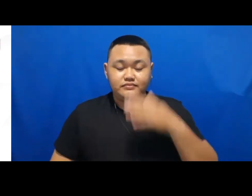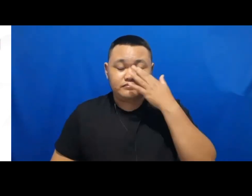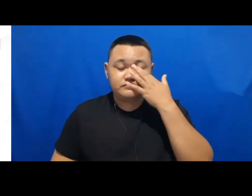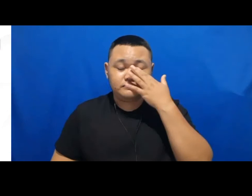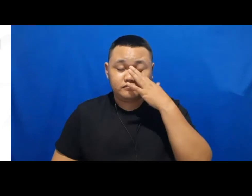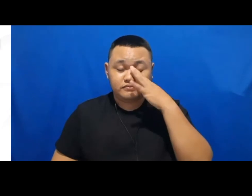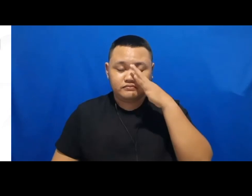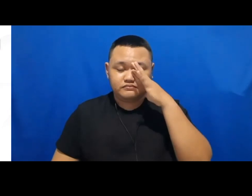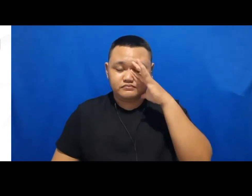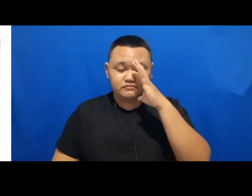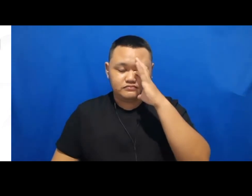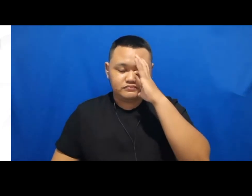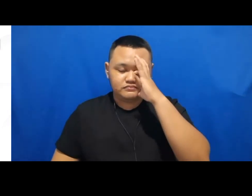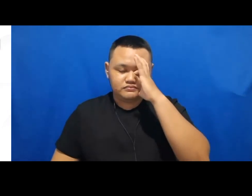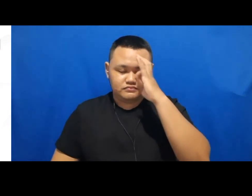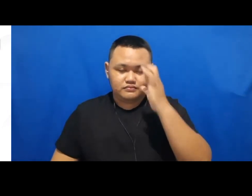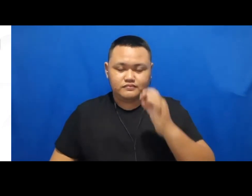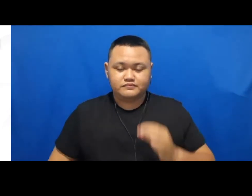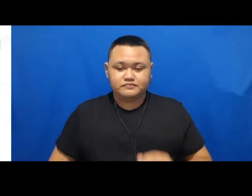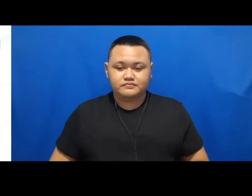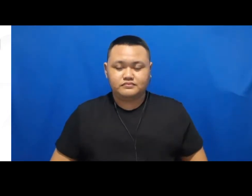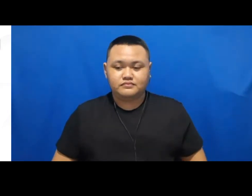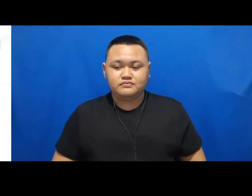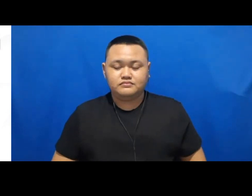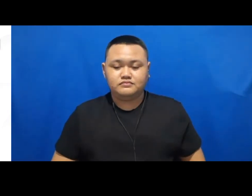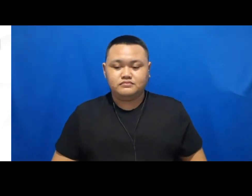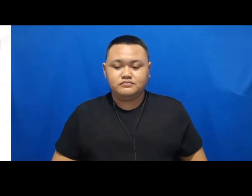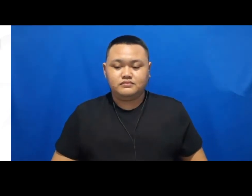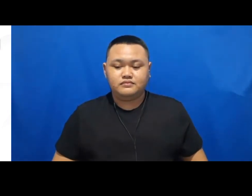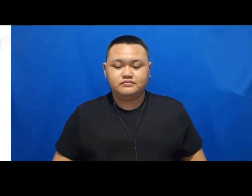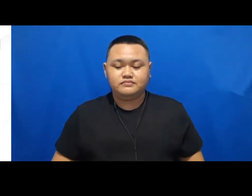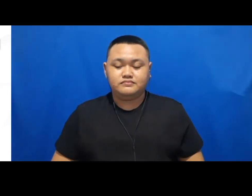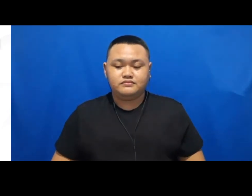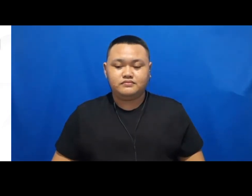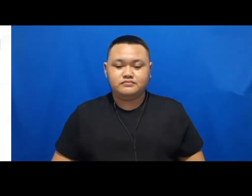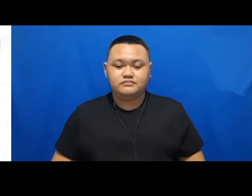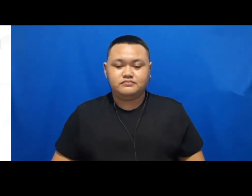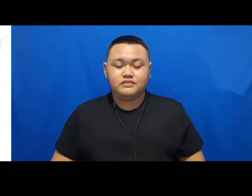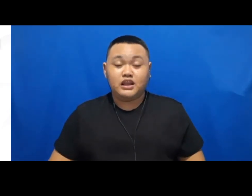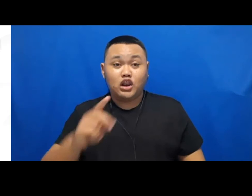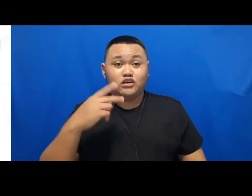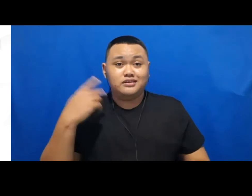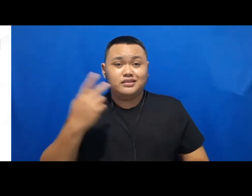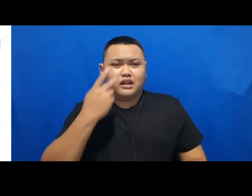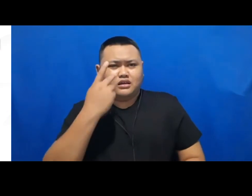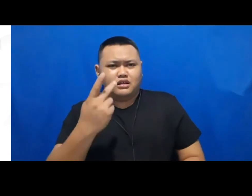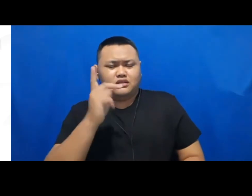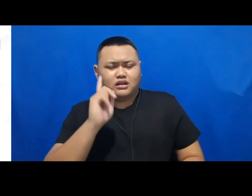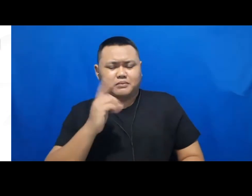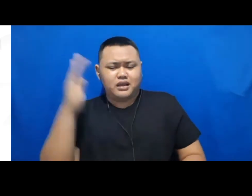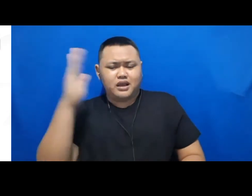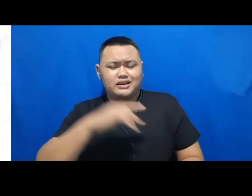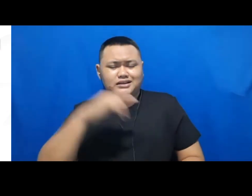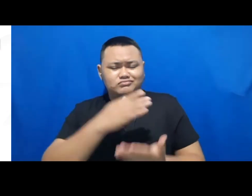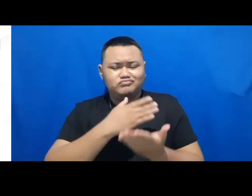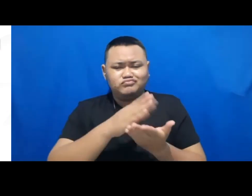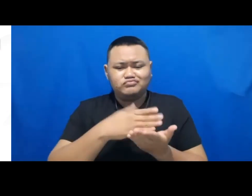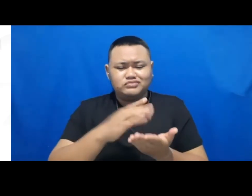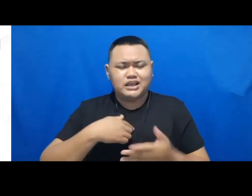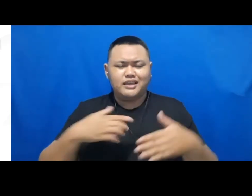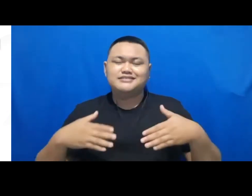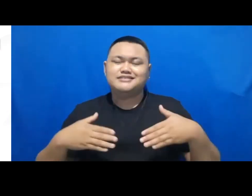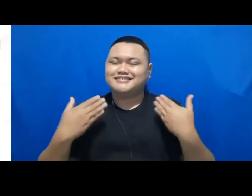tahu, WA saya terbuka 24 jam untuk anak-anak untuk meng-WA apa saja. Silahkan. Ternyata dari fakta integritas itu ada seorang